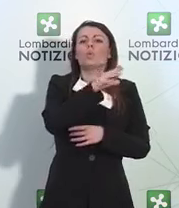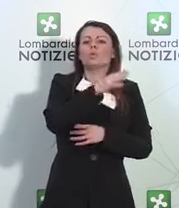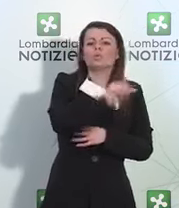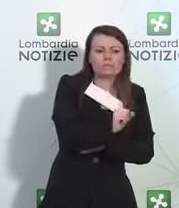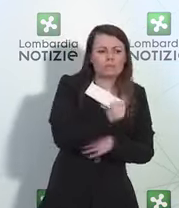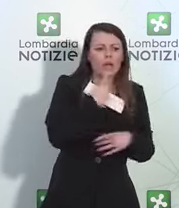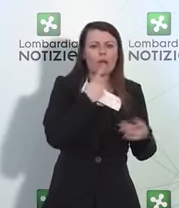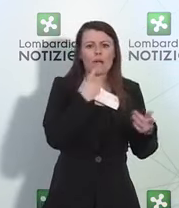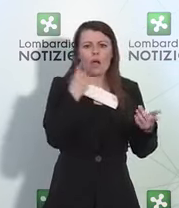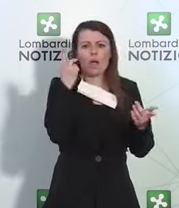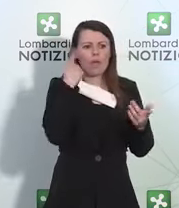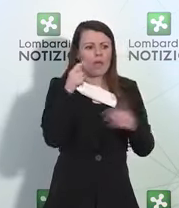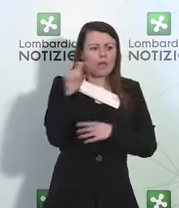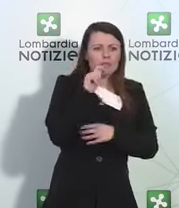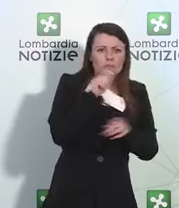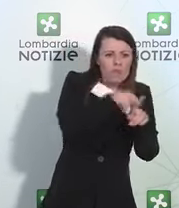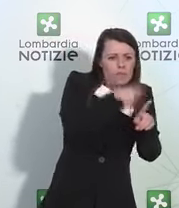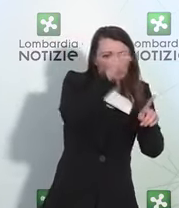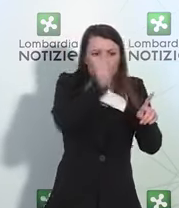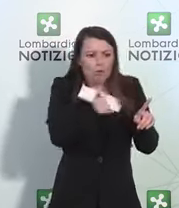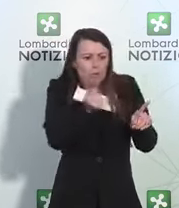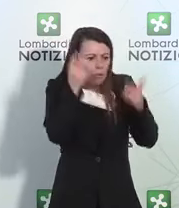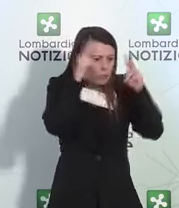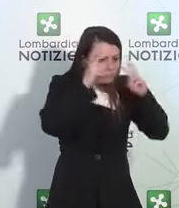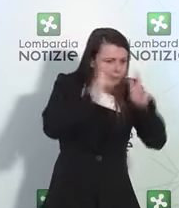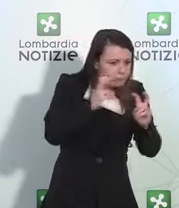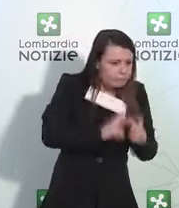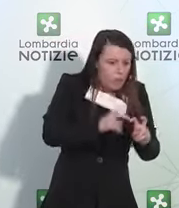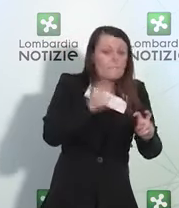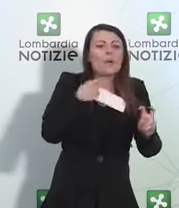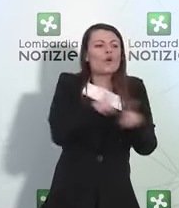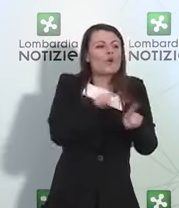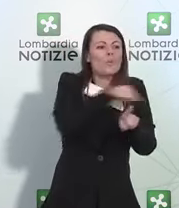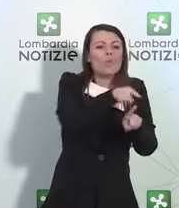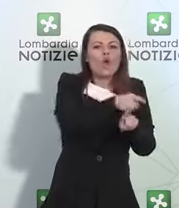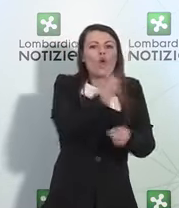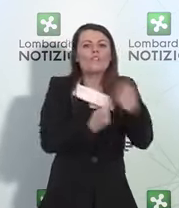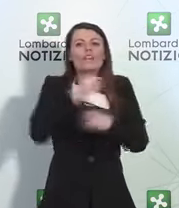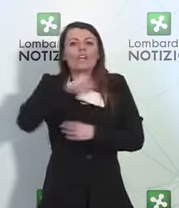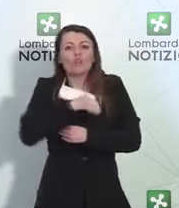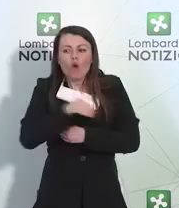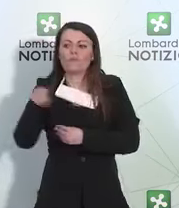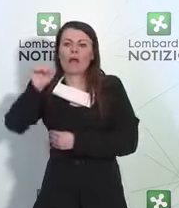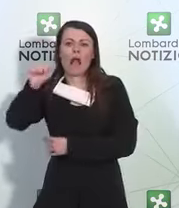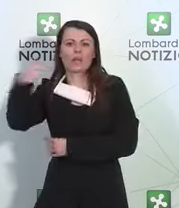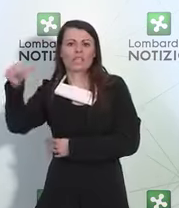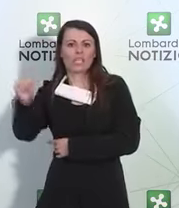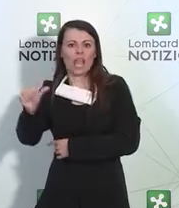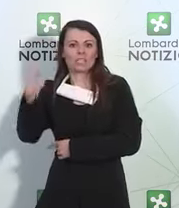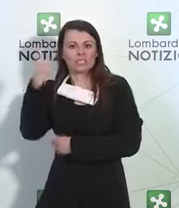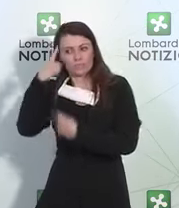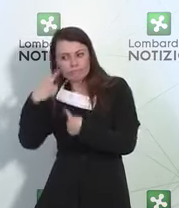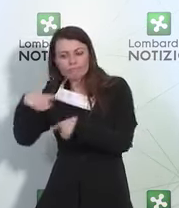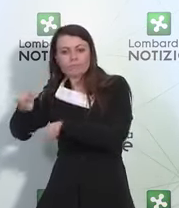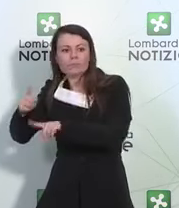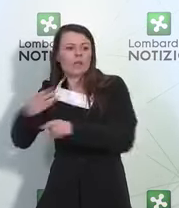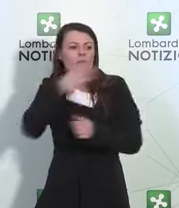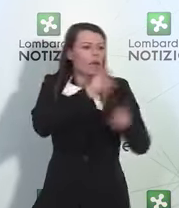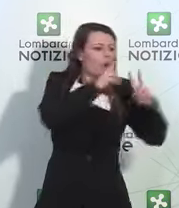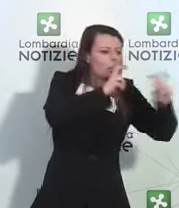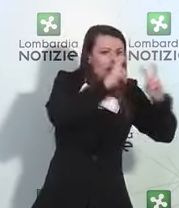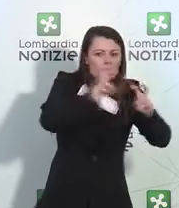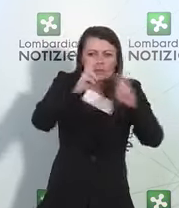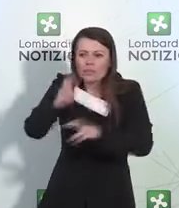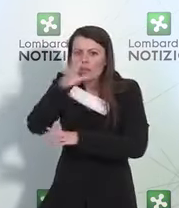quelle persone che per conto della ts vanno ad effettuare le indagini allora per quanto